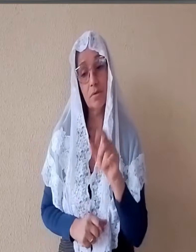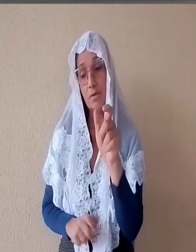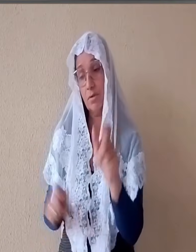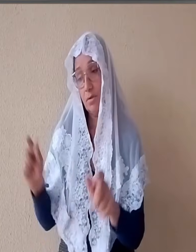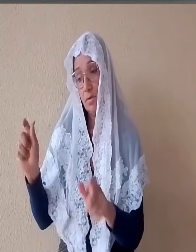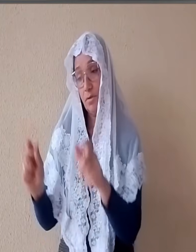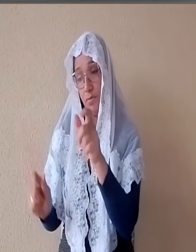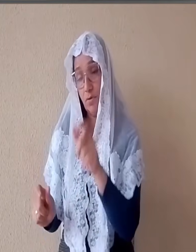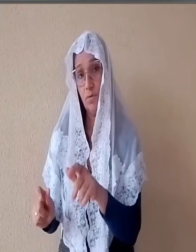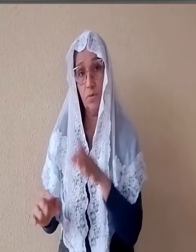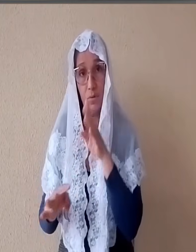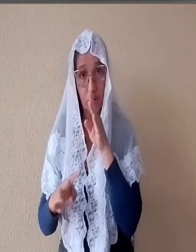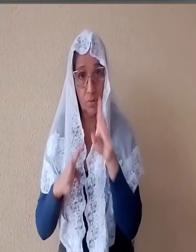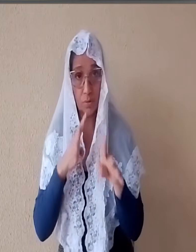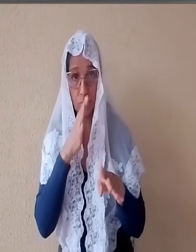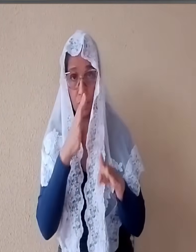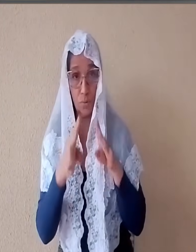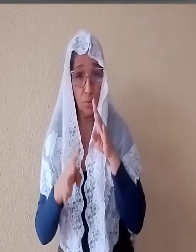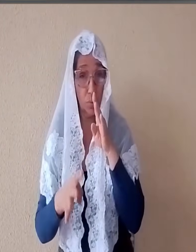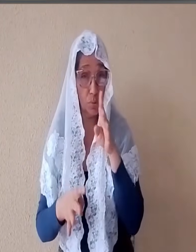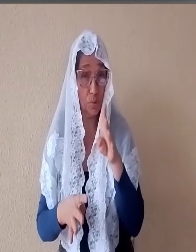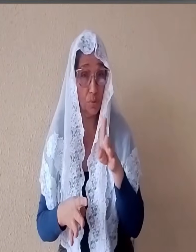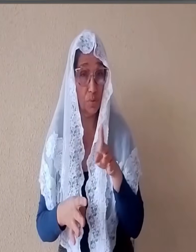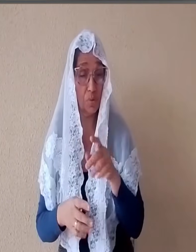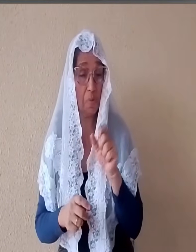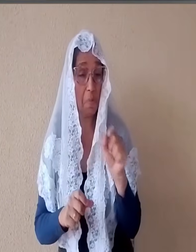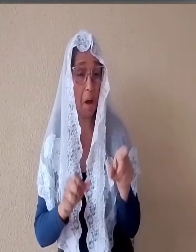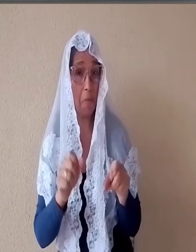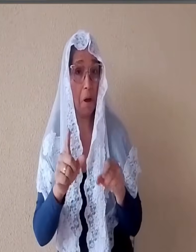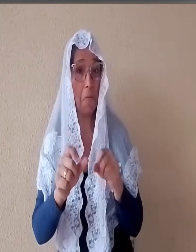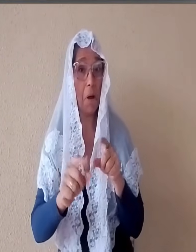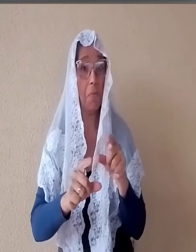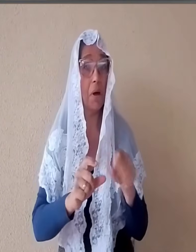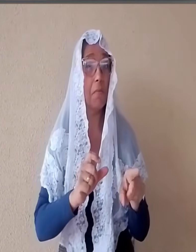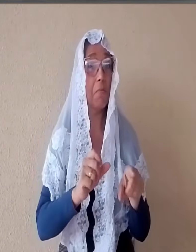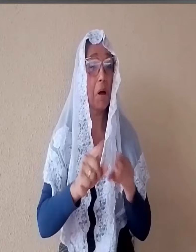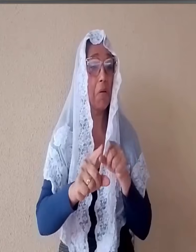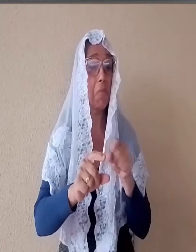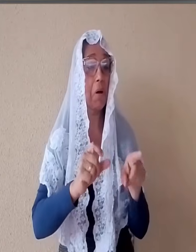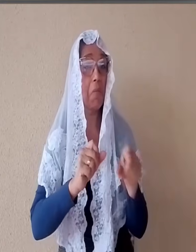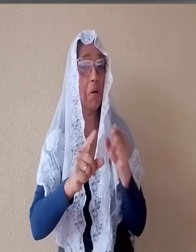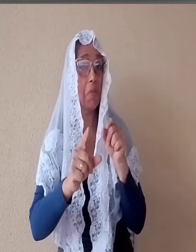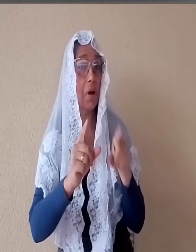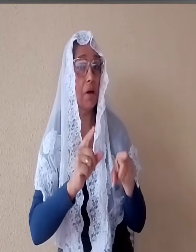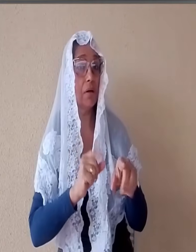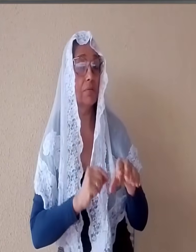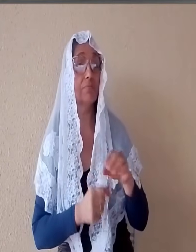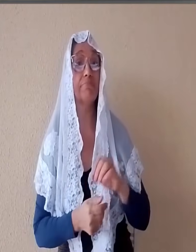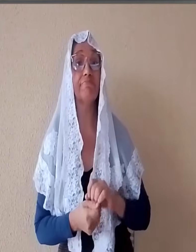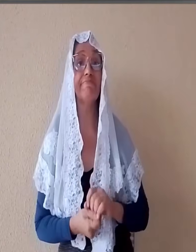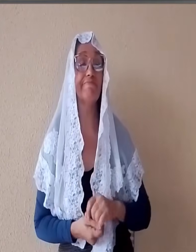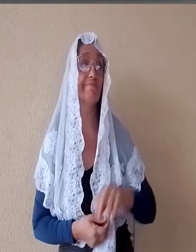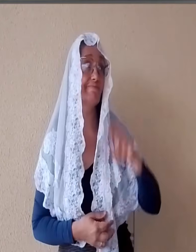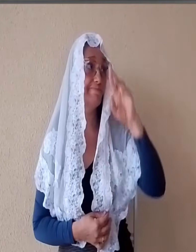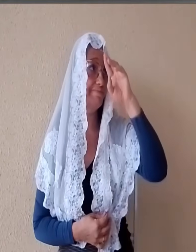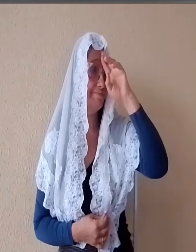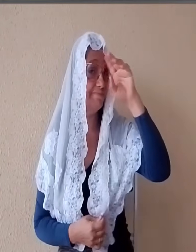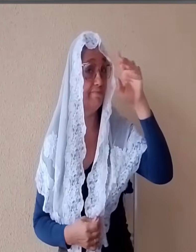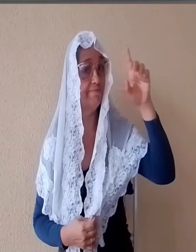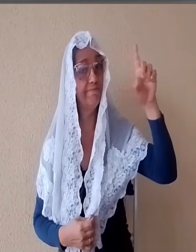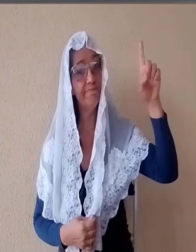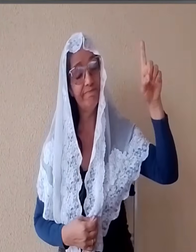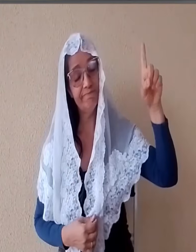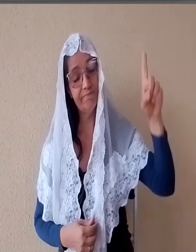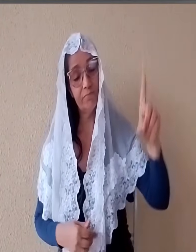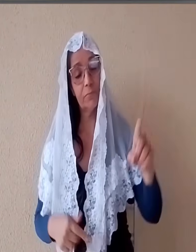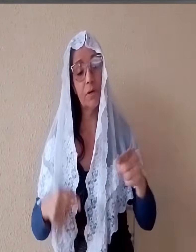Se tiver 10 falando mal de você, 20, 30, sempre vai ter um para te defender. Glória ao nome do Senhor.